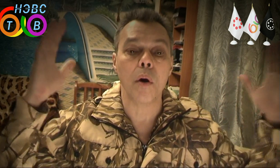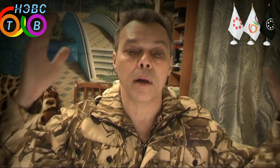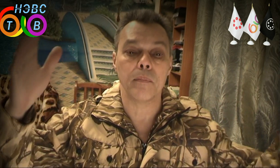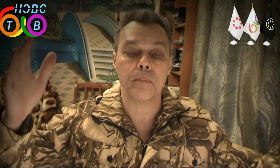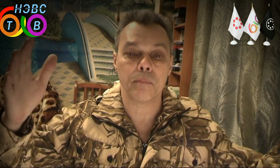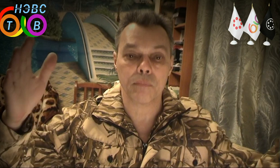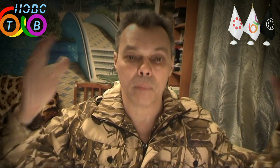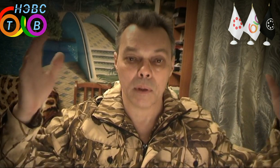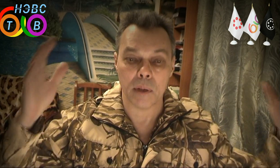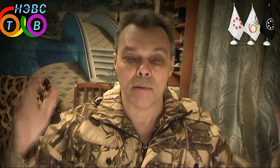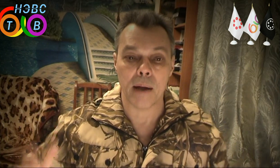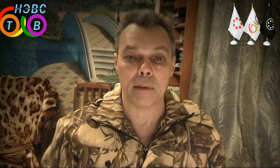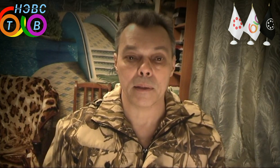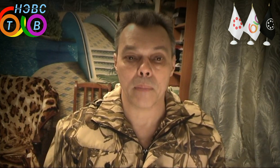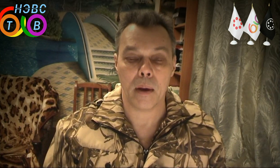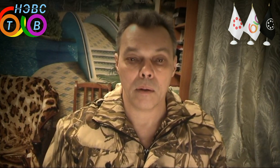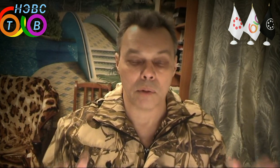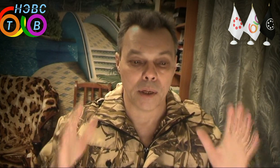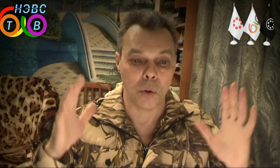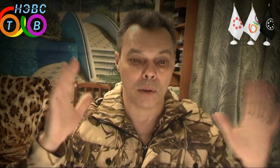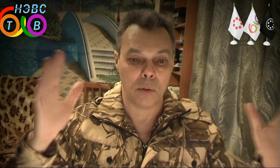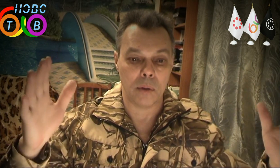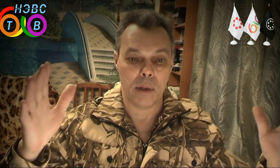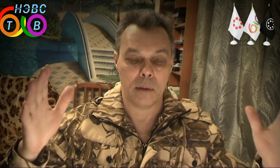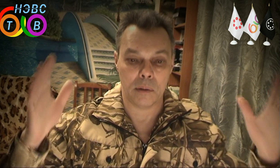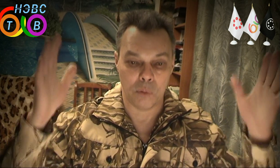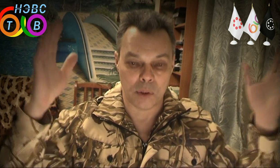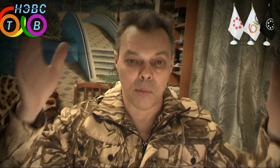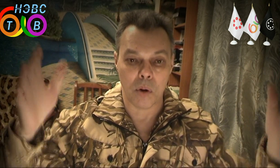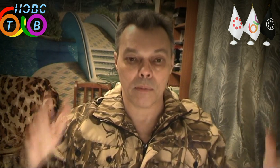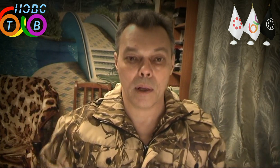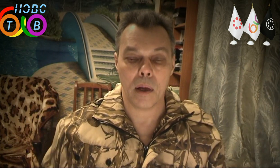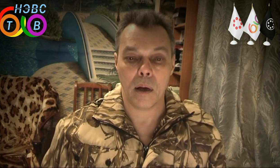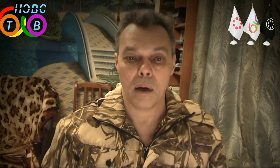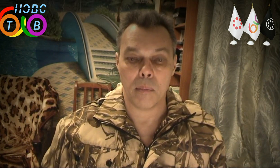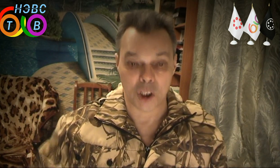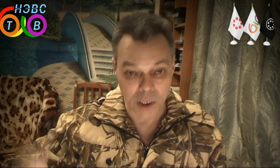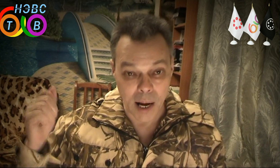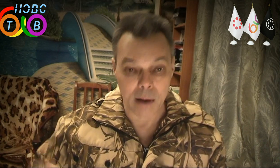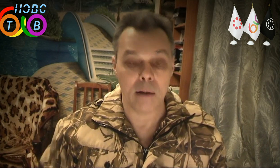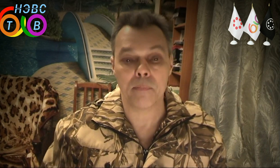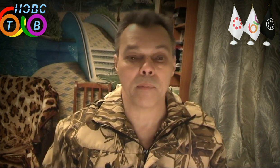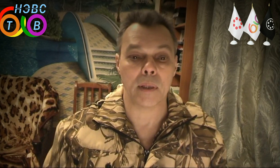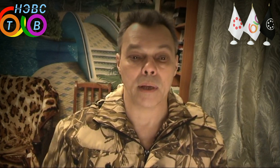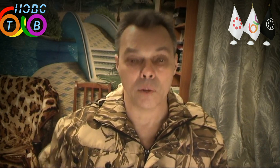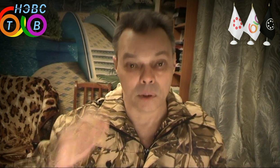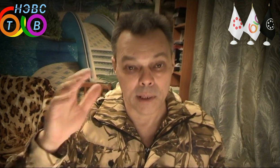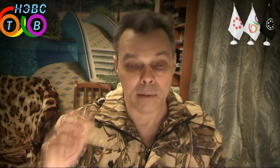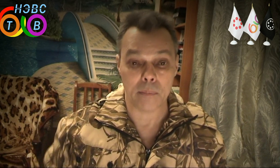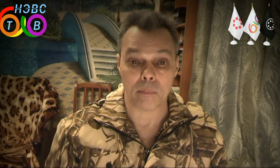заборы деревянные, вот коридор такой, да, из двух заборов. Поджигали этот коридор